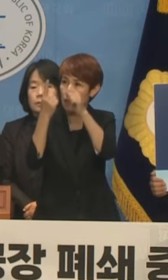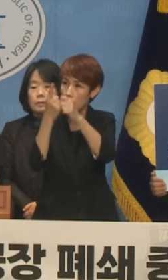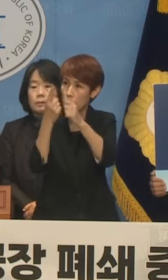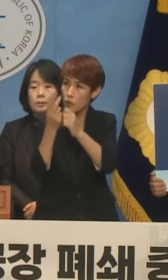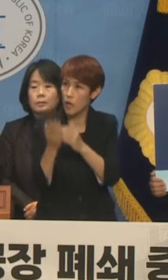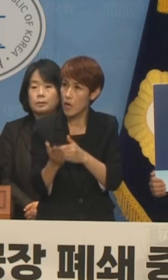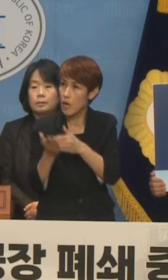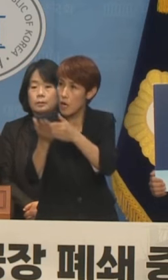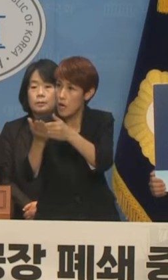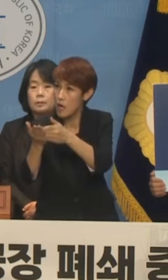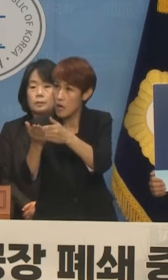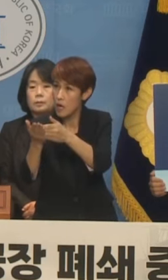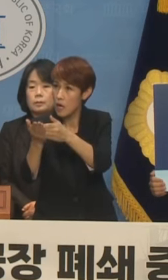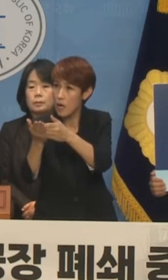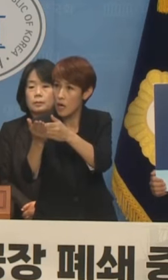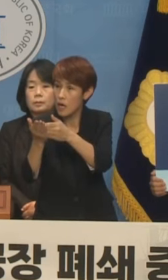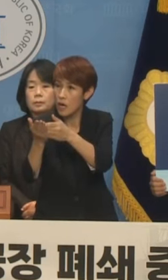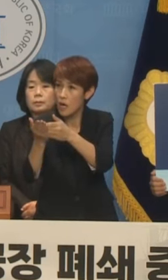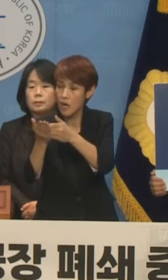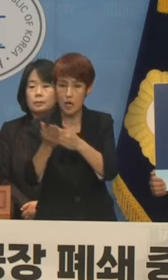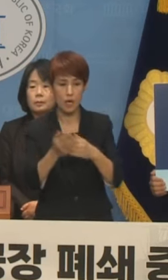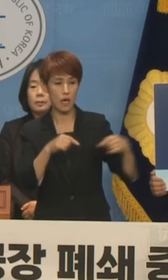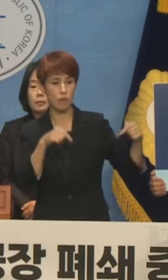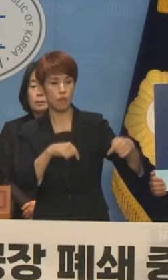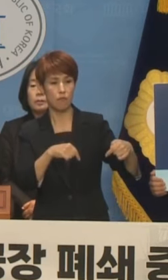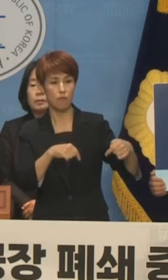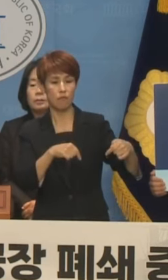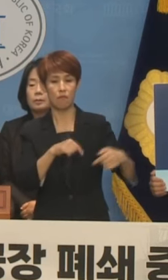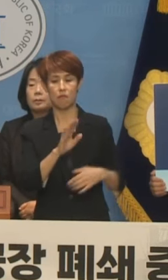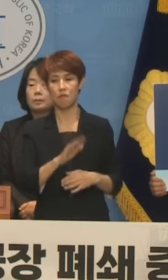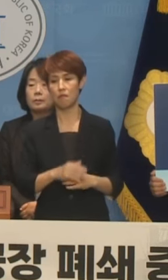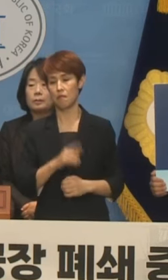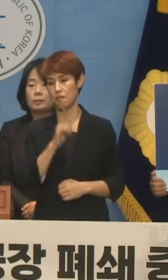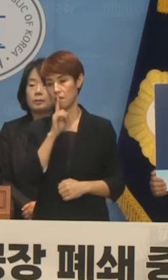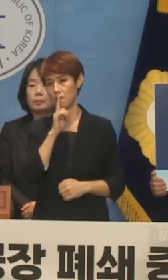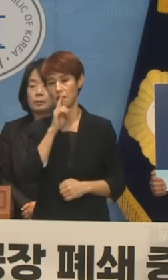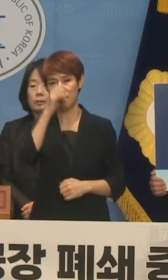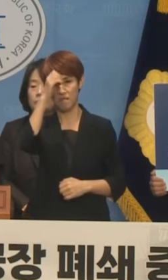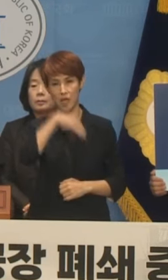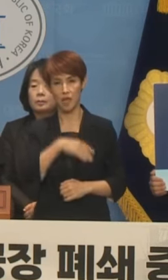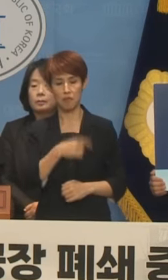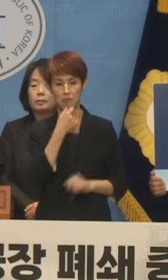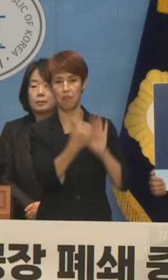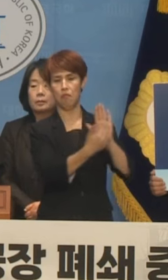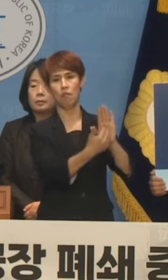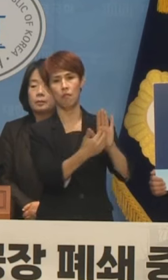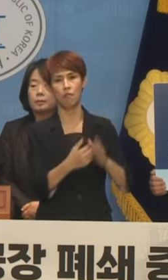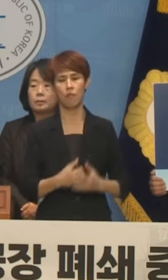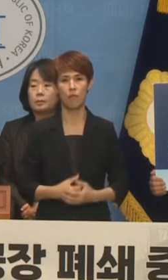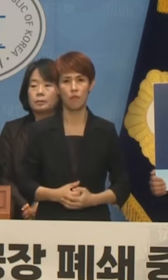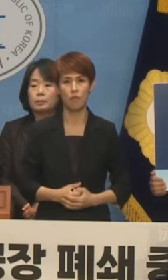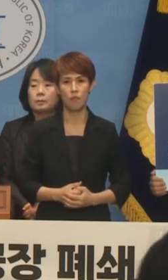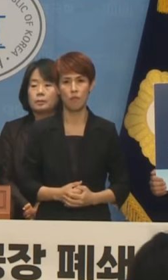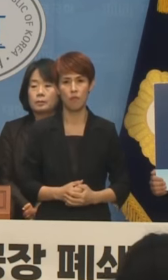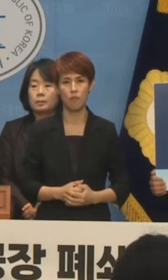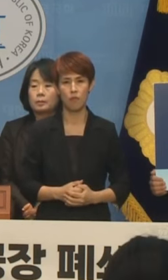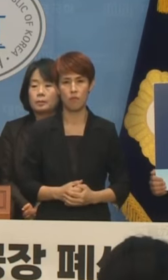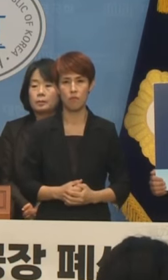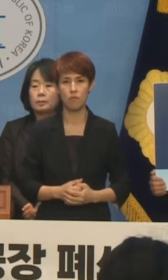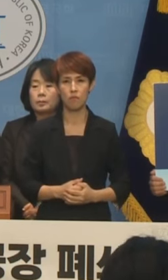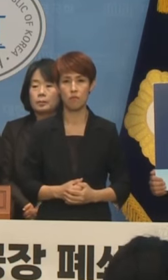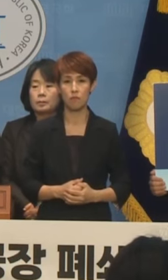대해서는 적극적인 협상 태도를 보이지 않고 있거나 거부하고 있습니다. 대화하는